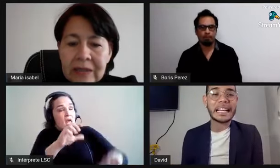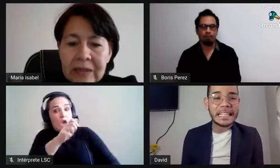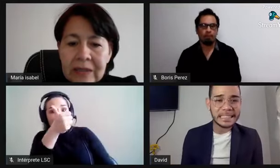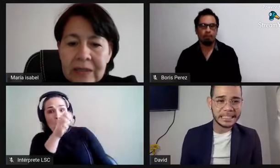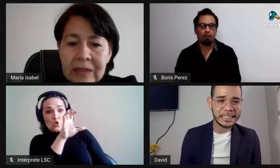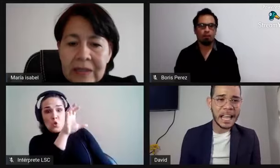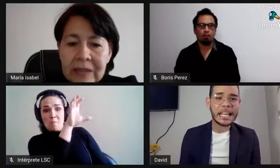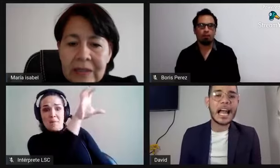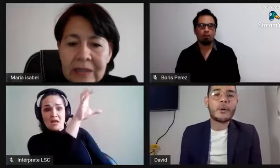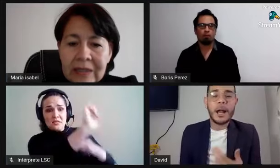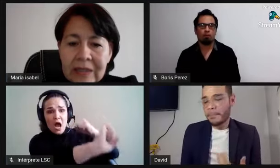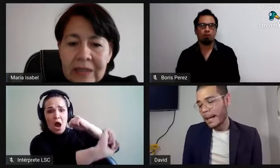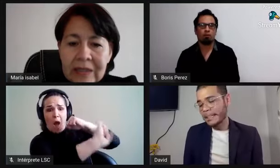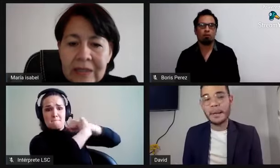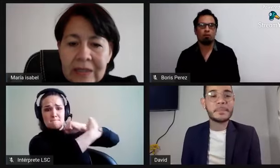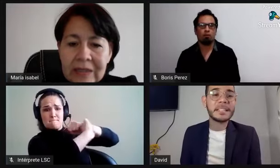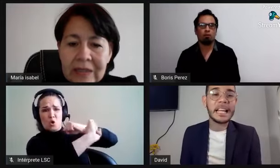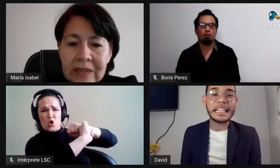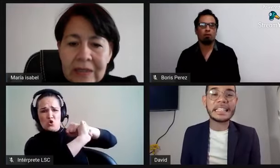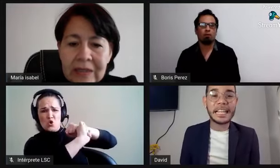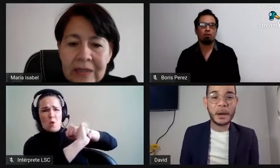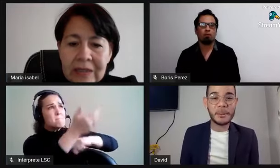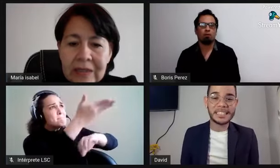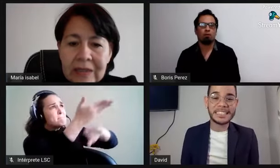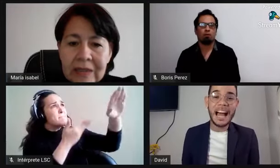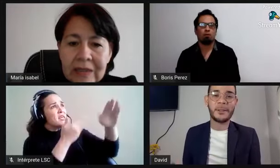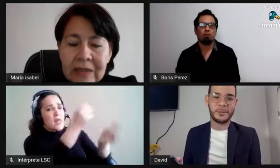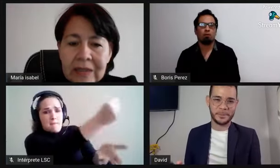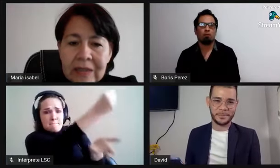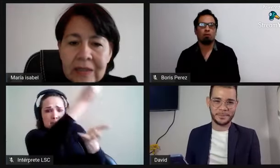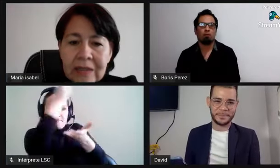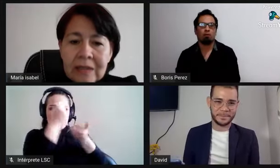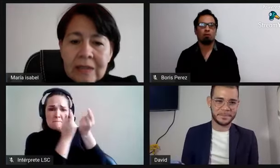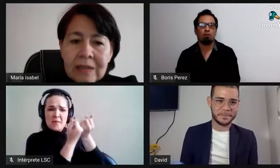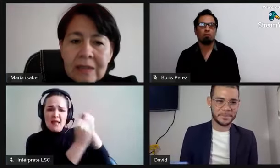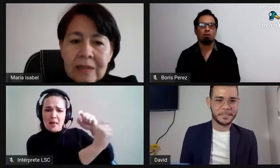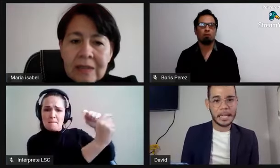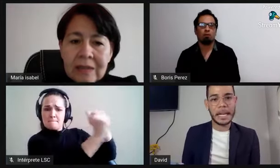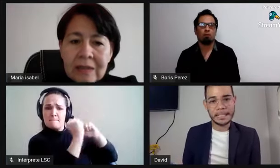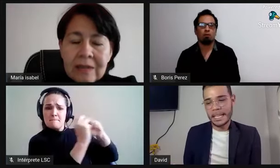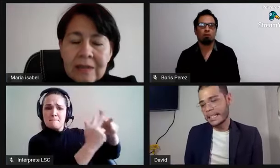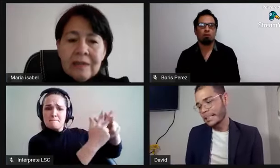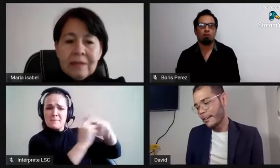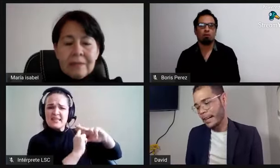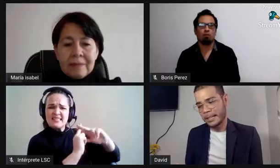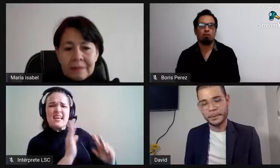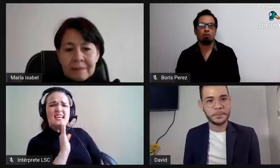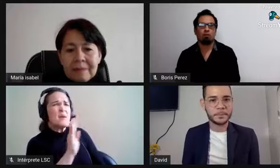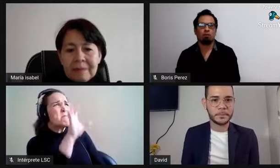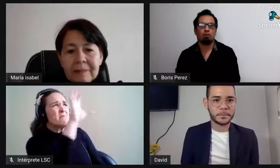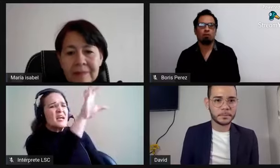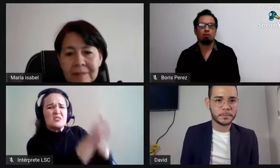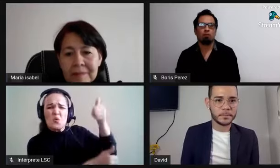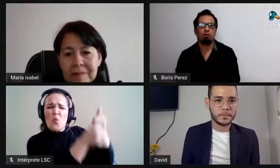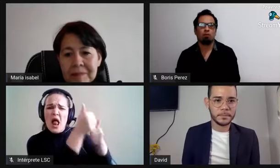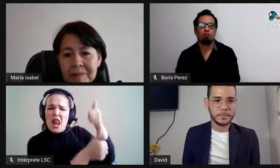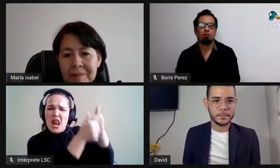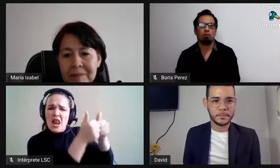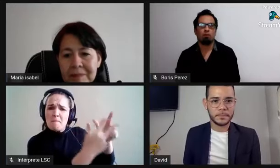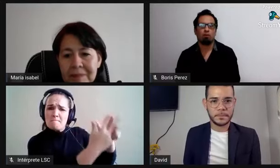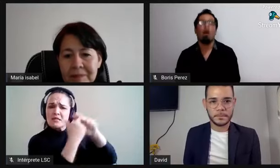sobrellevar la crisis, que a cuál país le pide el dinero prestado. Le inquieta saber eso.